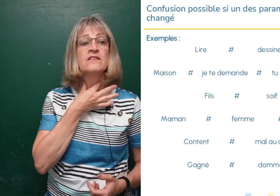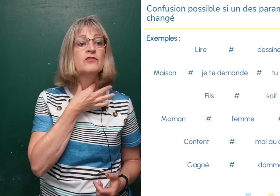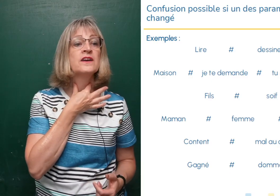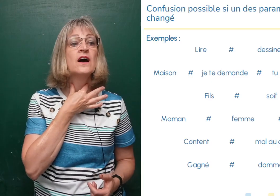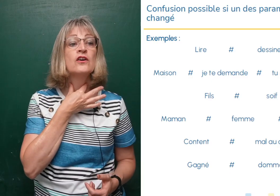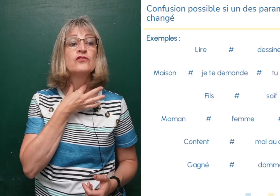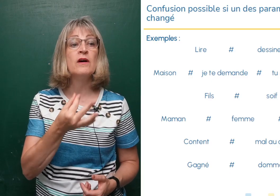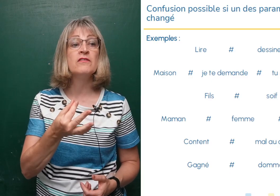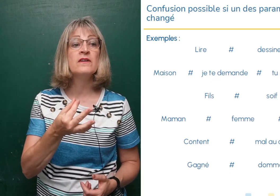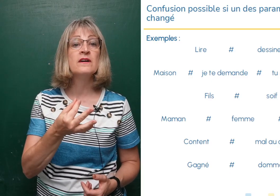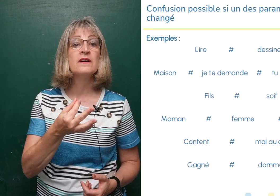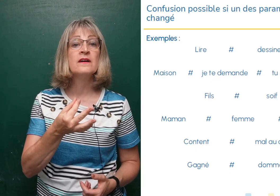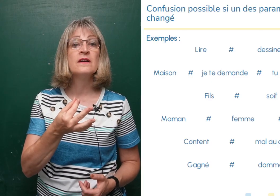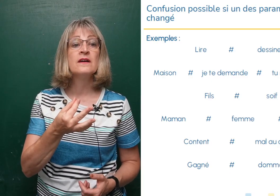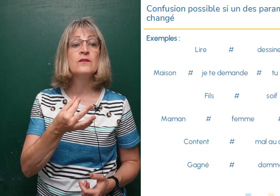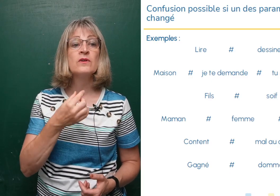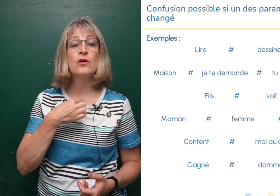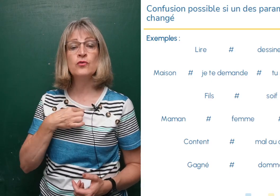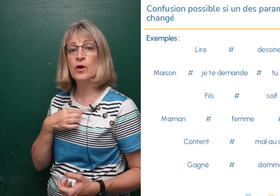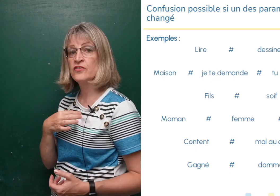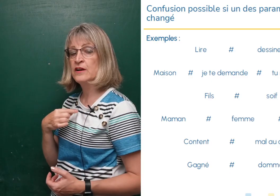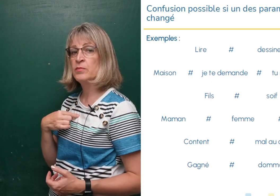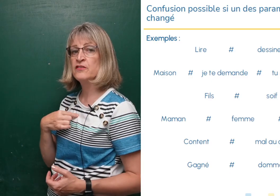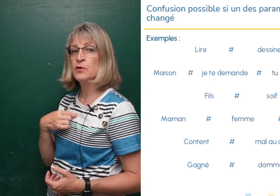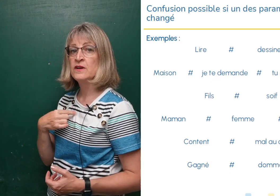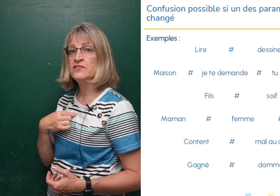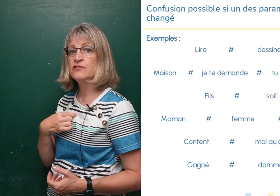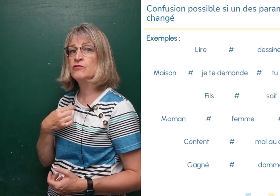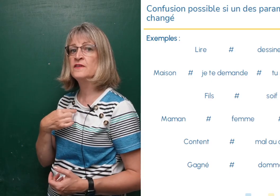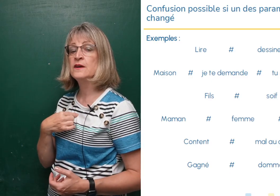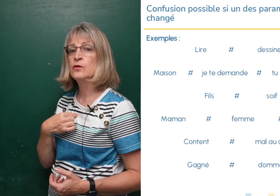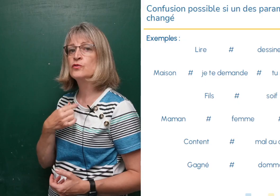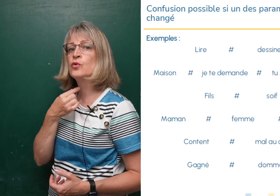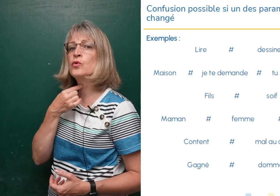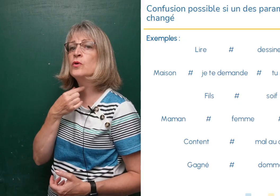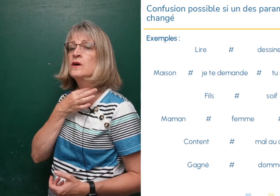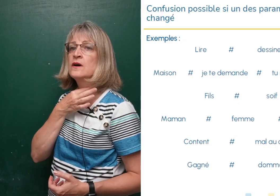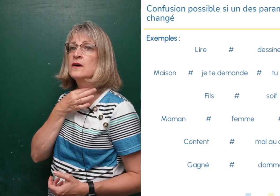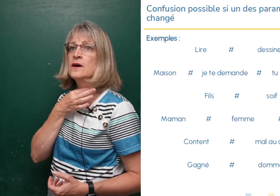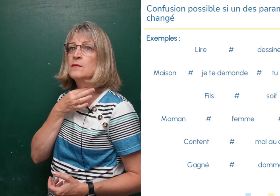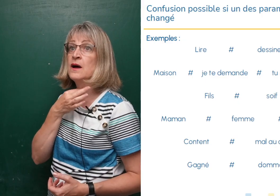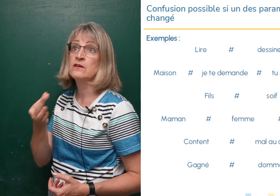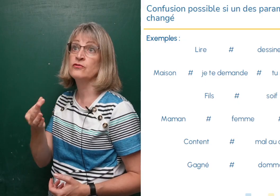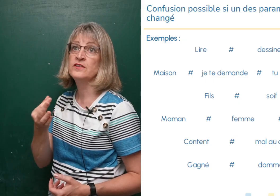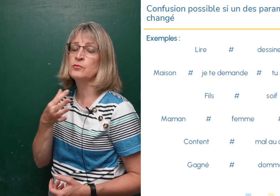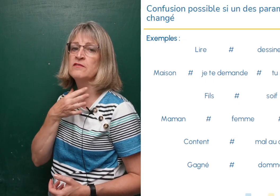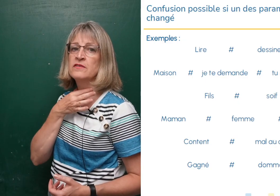dire soif. Donc là, en l'occurrence, c'est l'emplacement. Si je le fais trop haut, ben, je dis soif, je dis